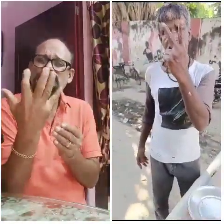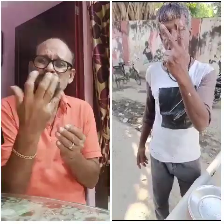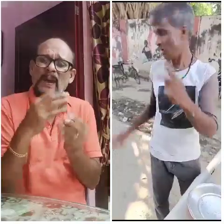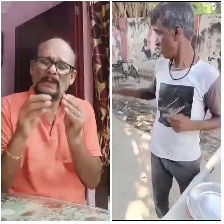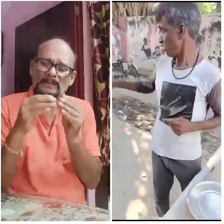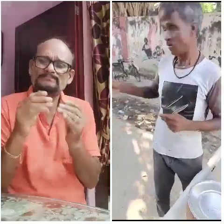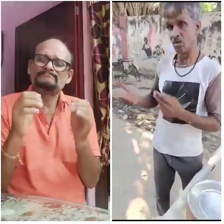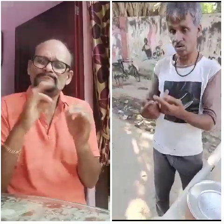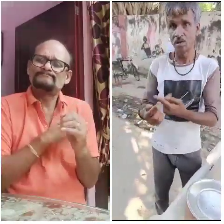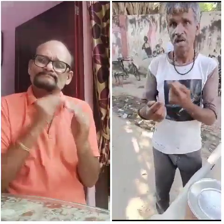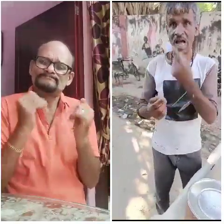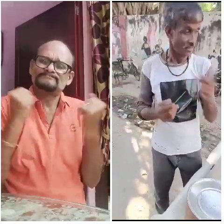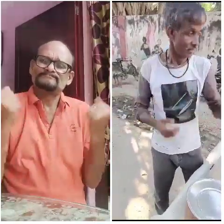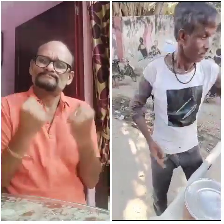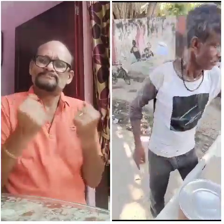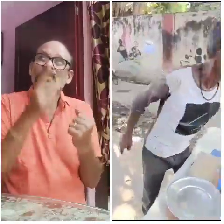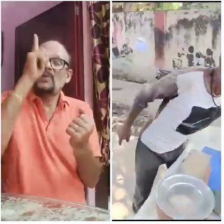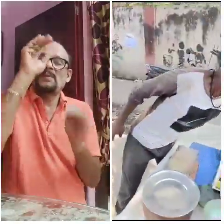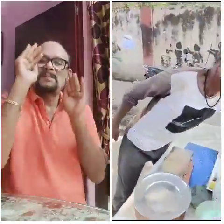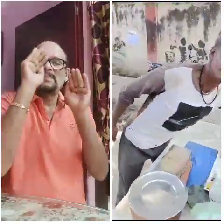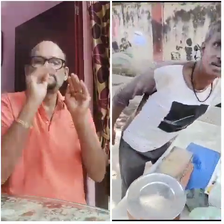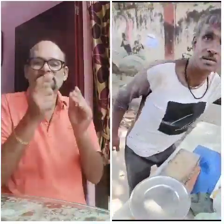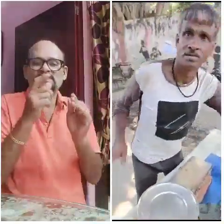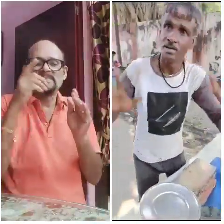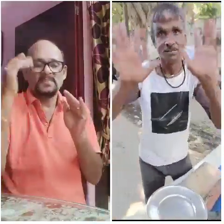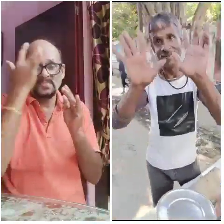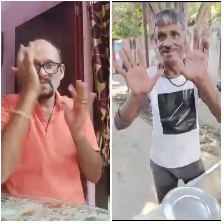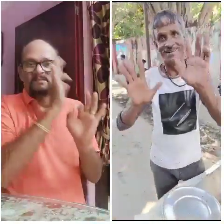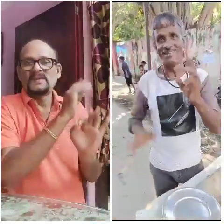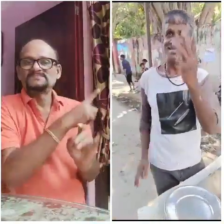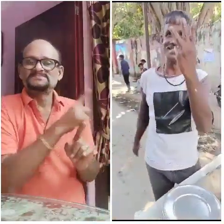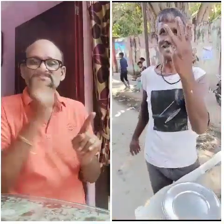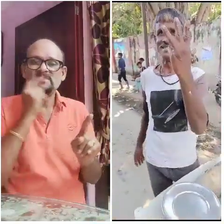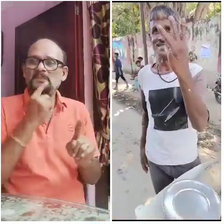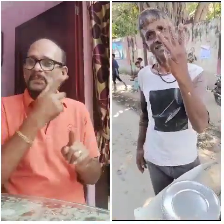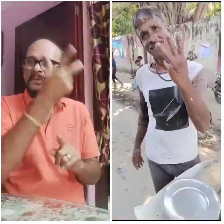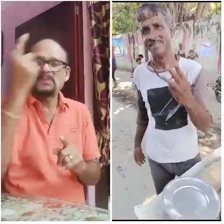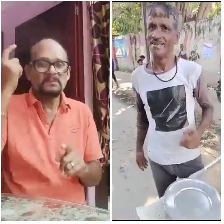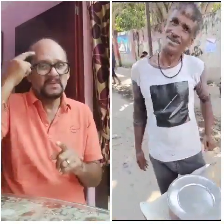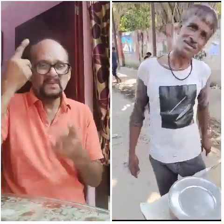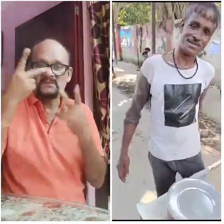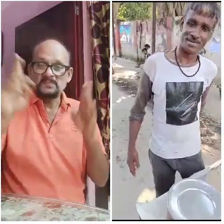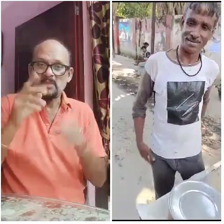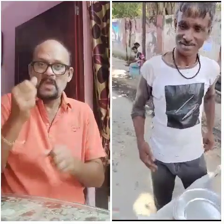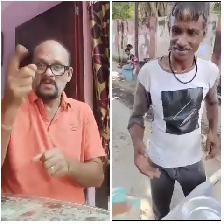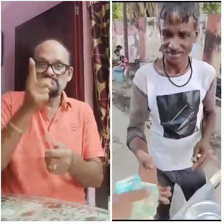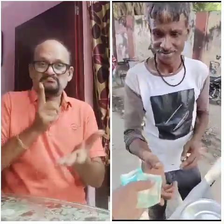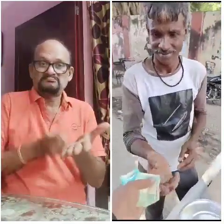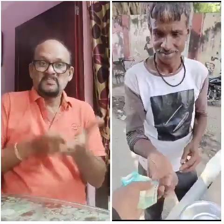निगे